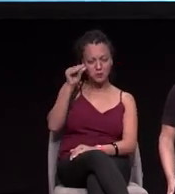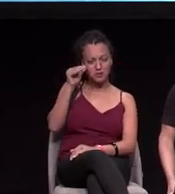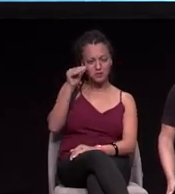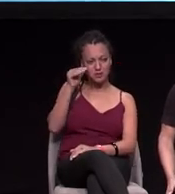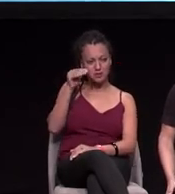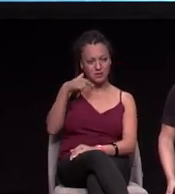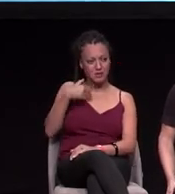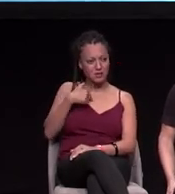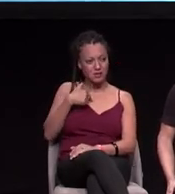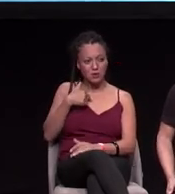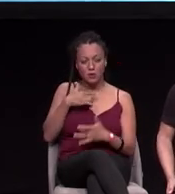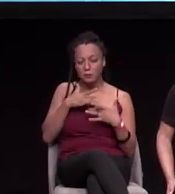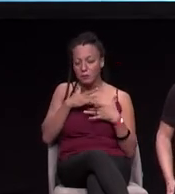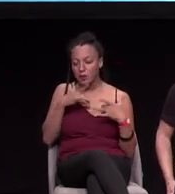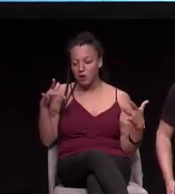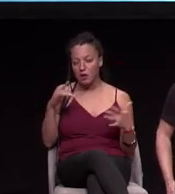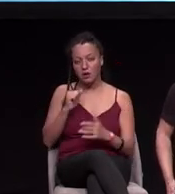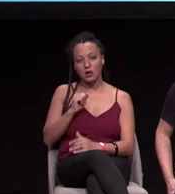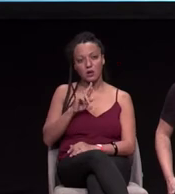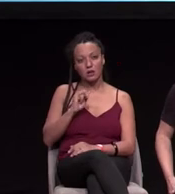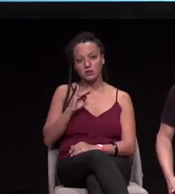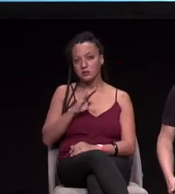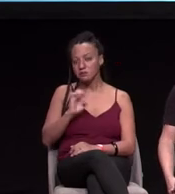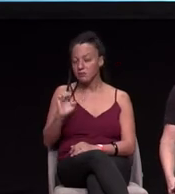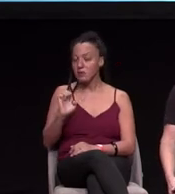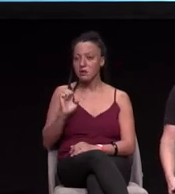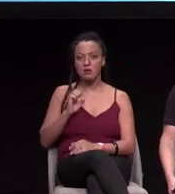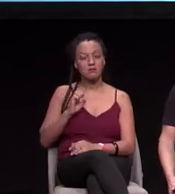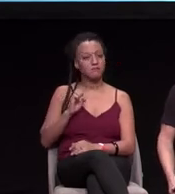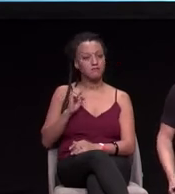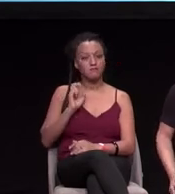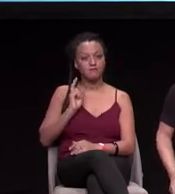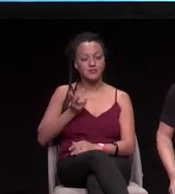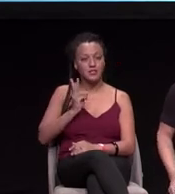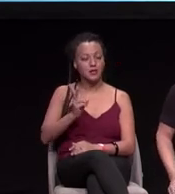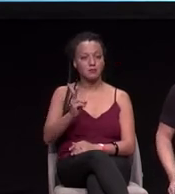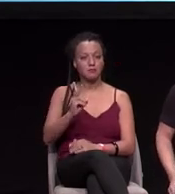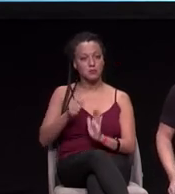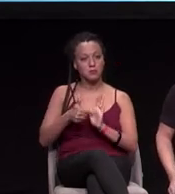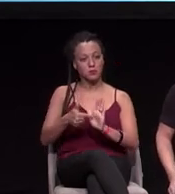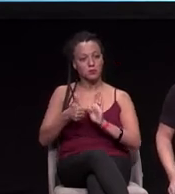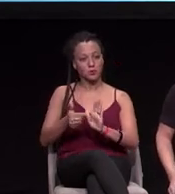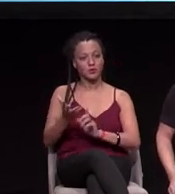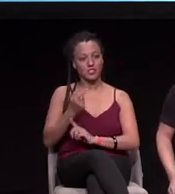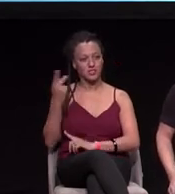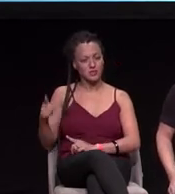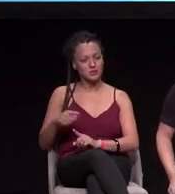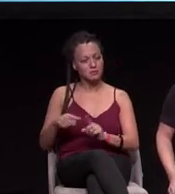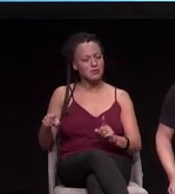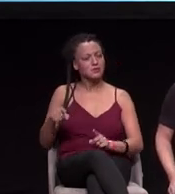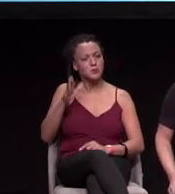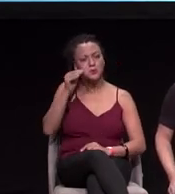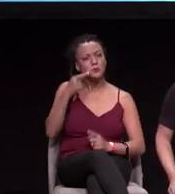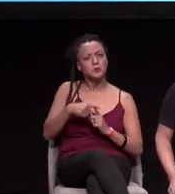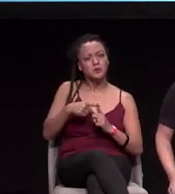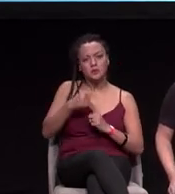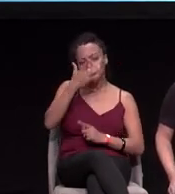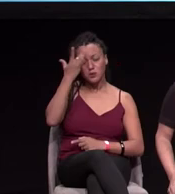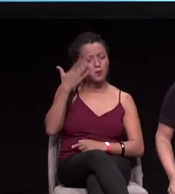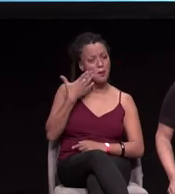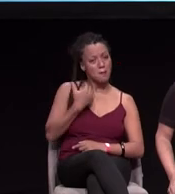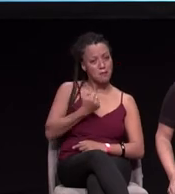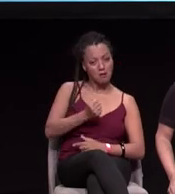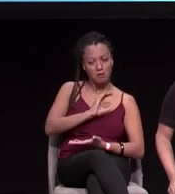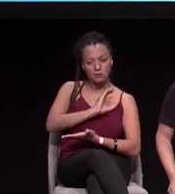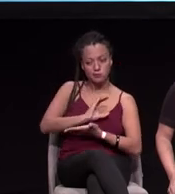apaixonada pelo café trabalho muito em escola a arte dele mas é uma curiosidade que eu tenho a cimpor que